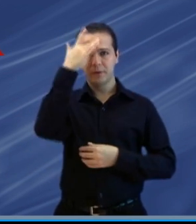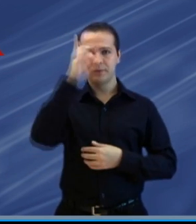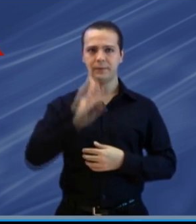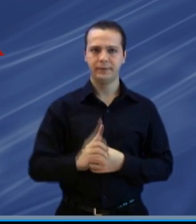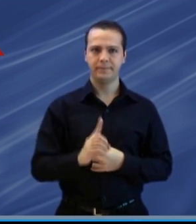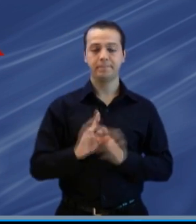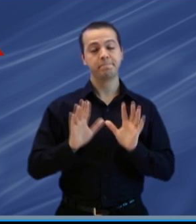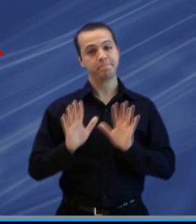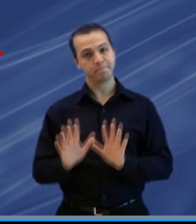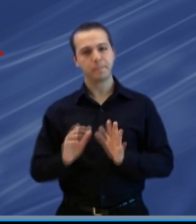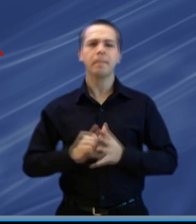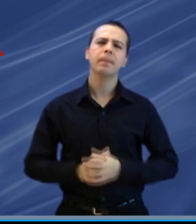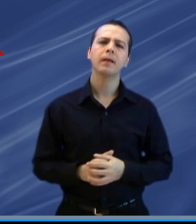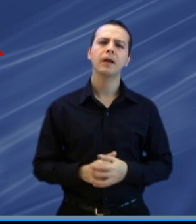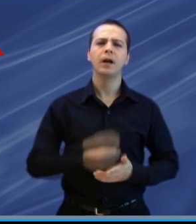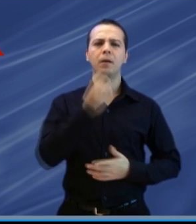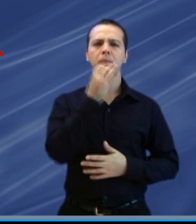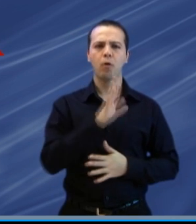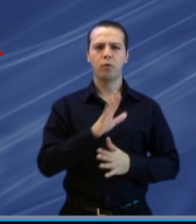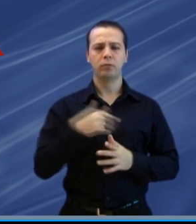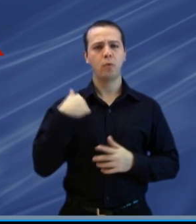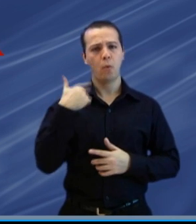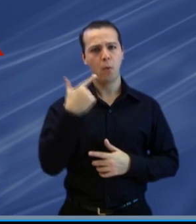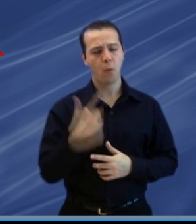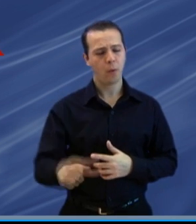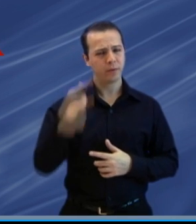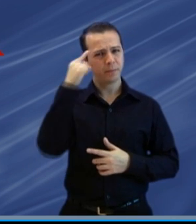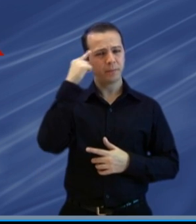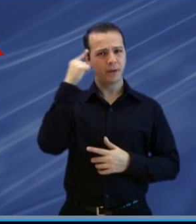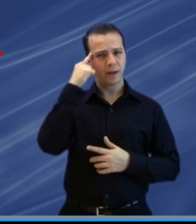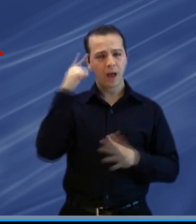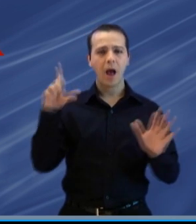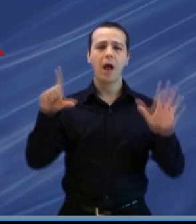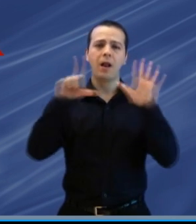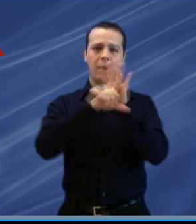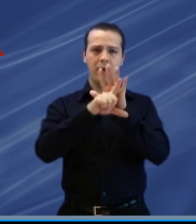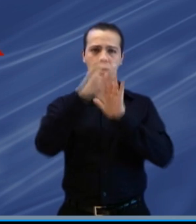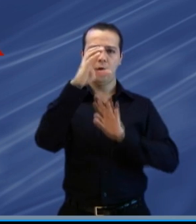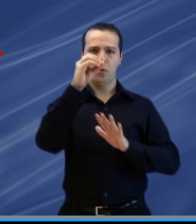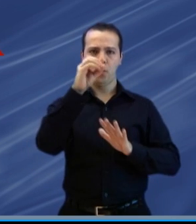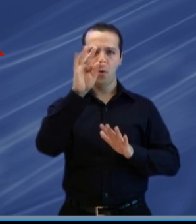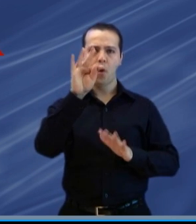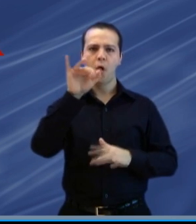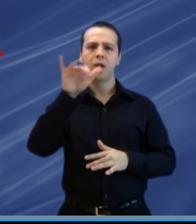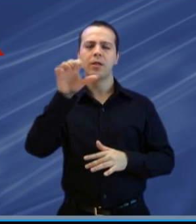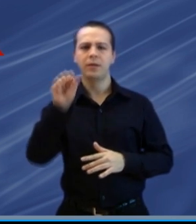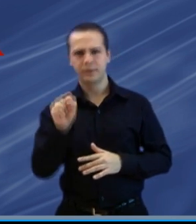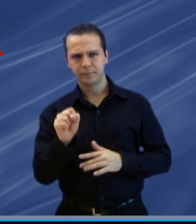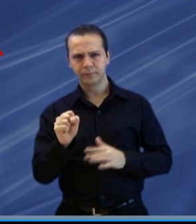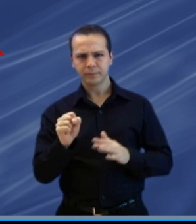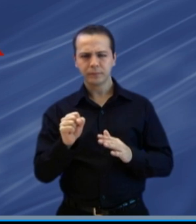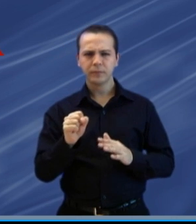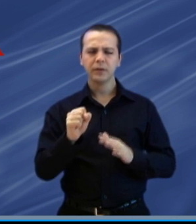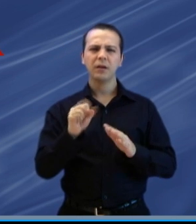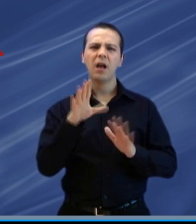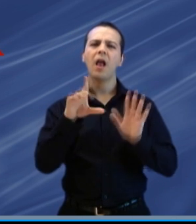Então, por um lado, eu acho que essa lei de cotas, que é a lei